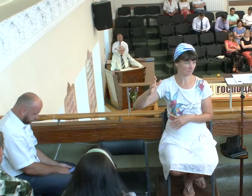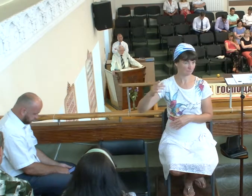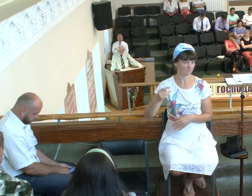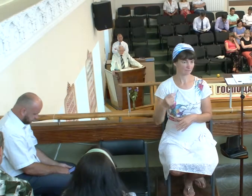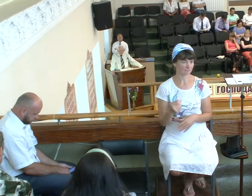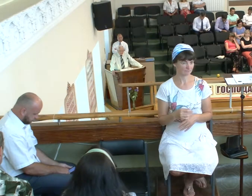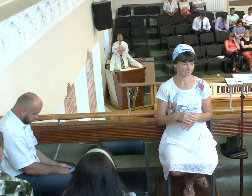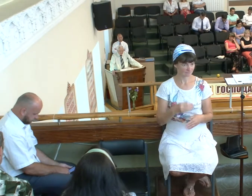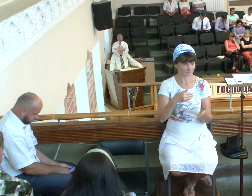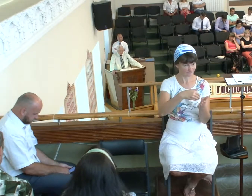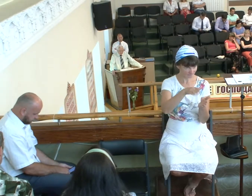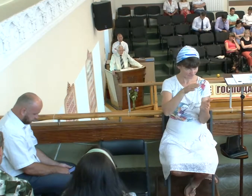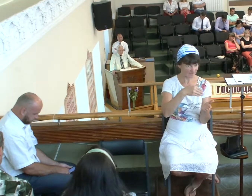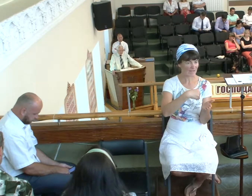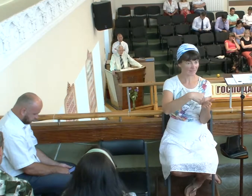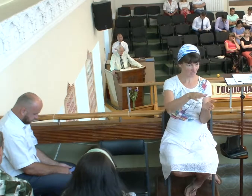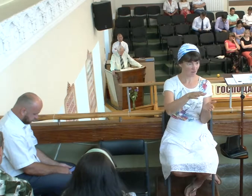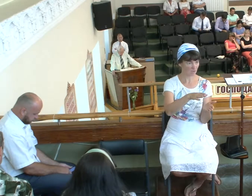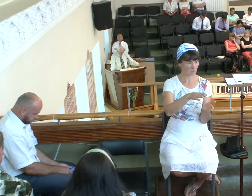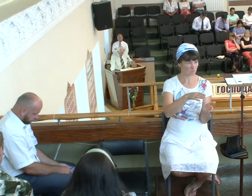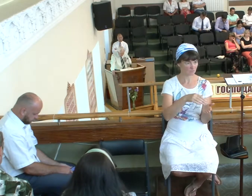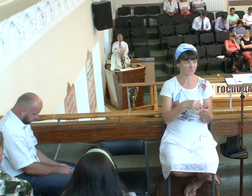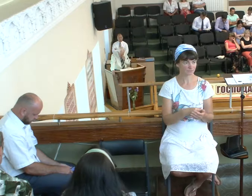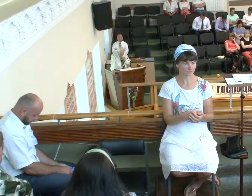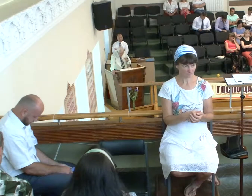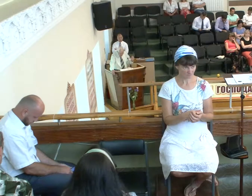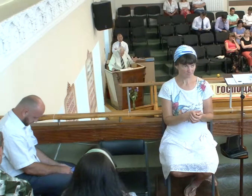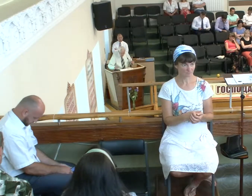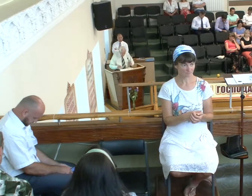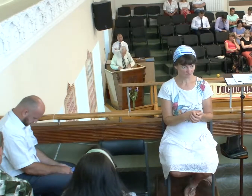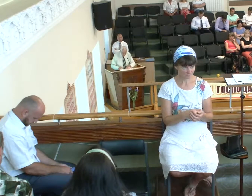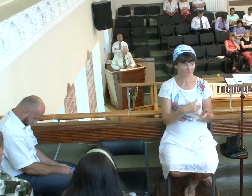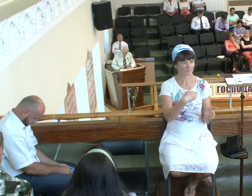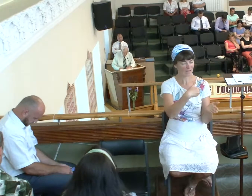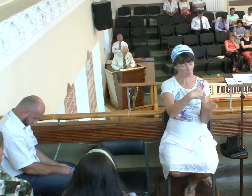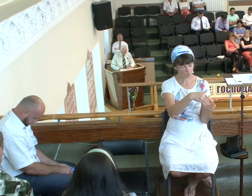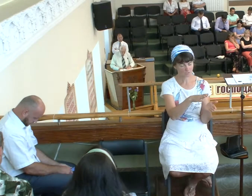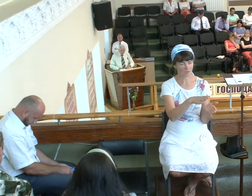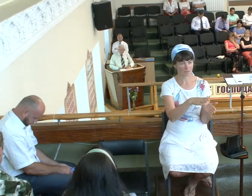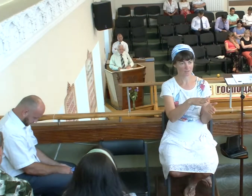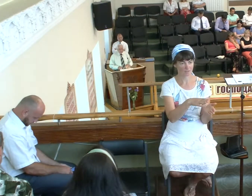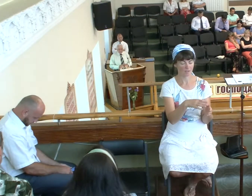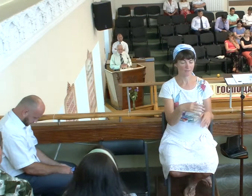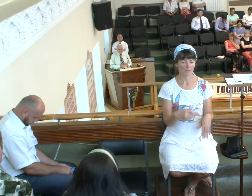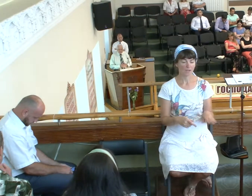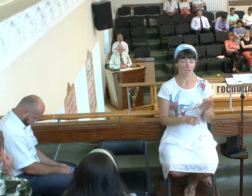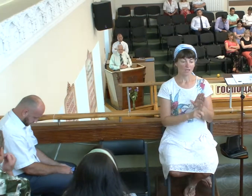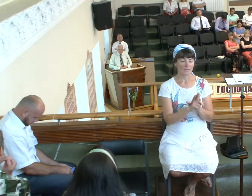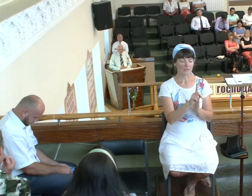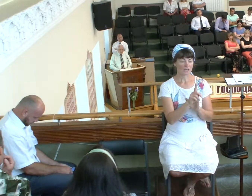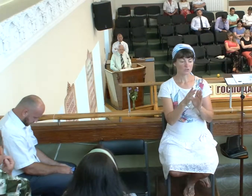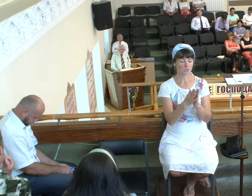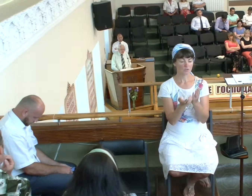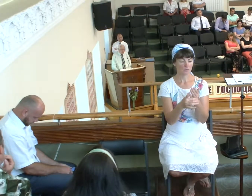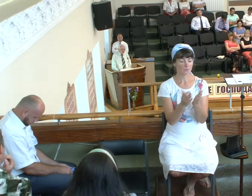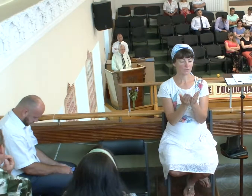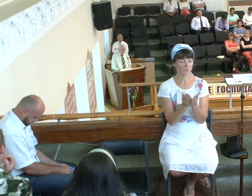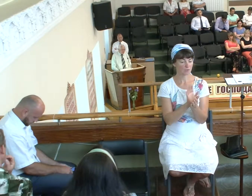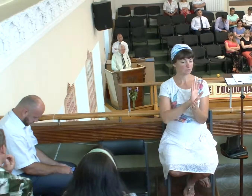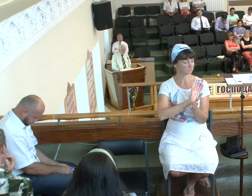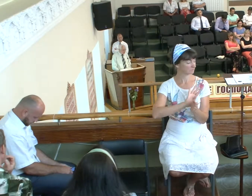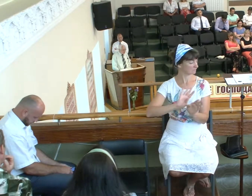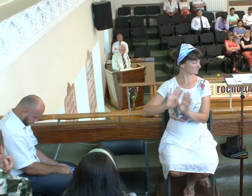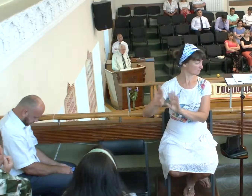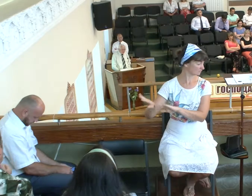посещать. Это один из первых признаков. Потом человека не интересует Писание, человека не интересует Бог.